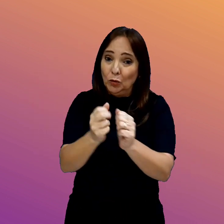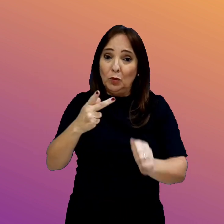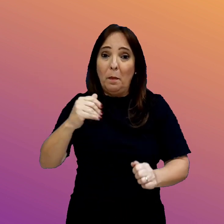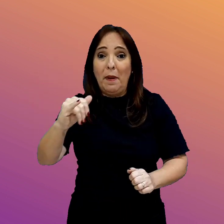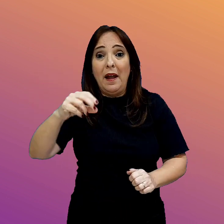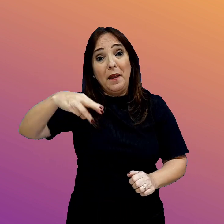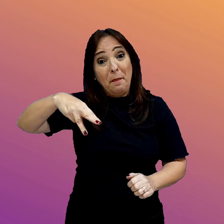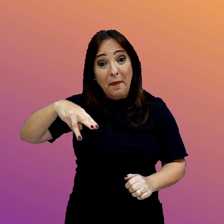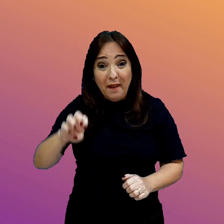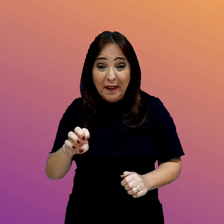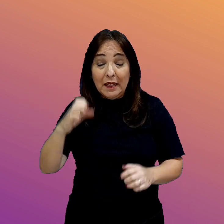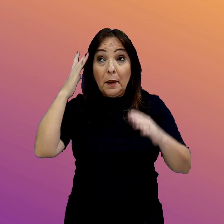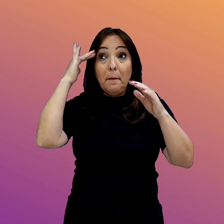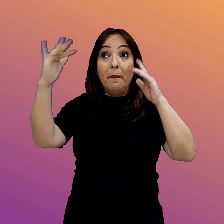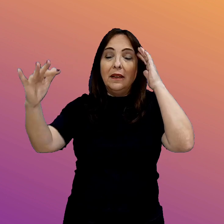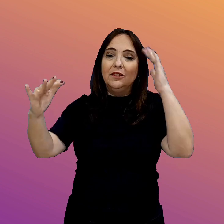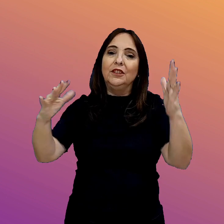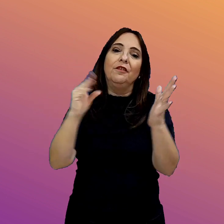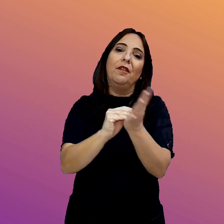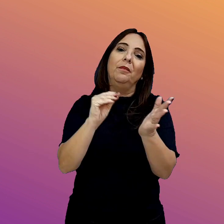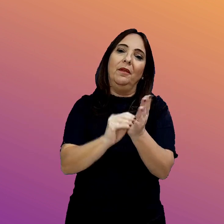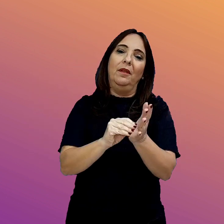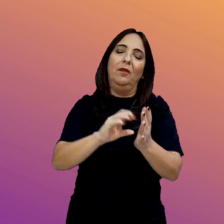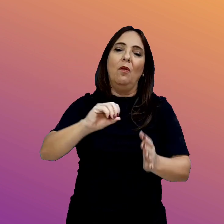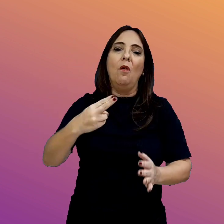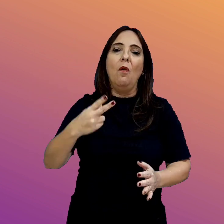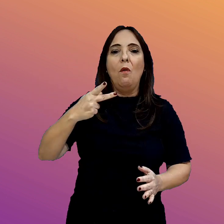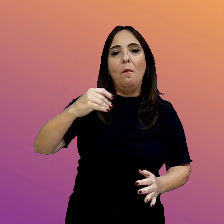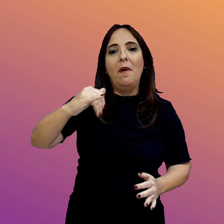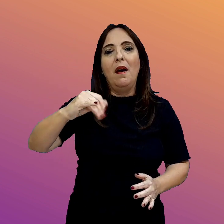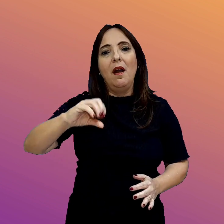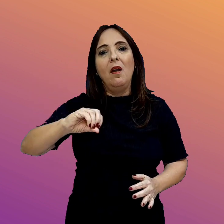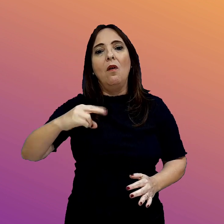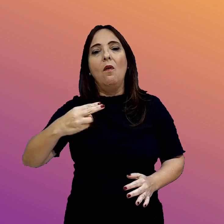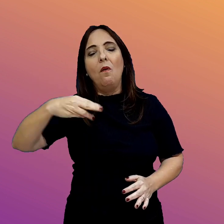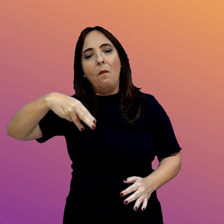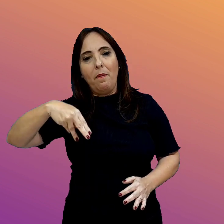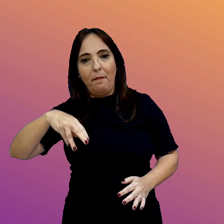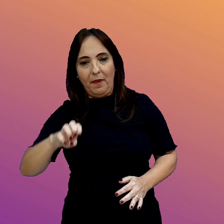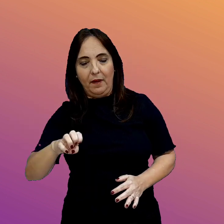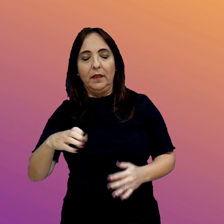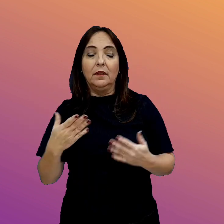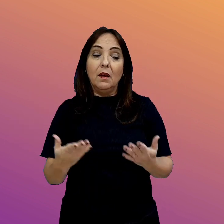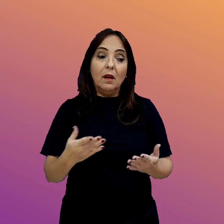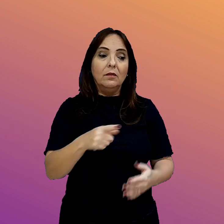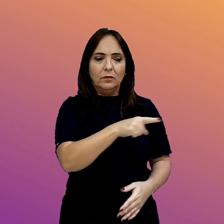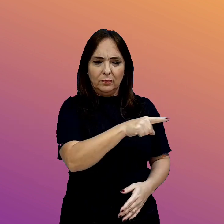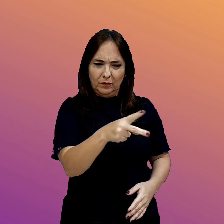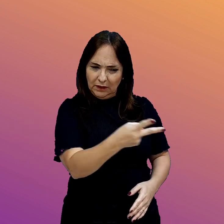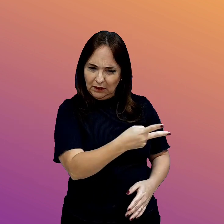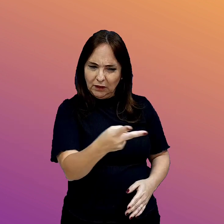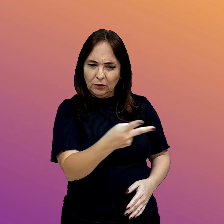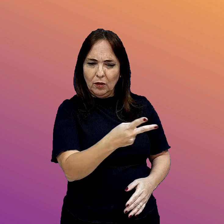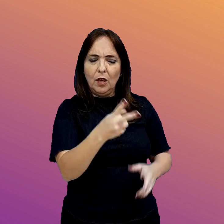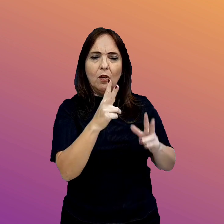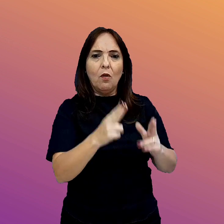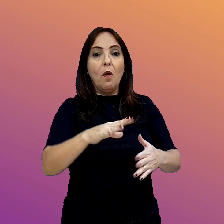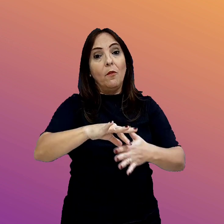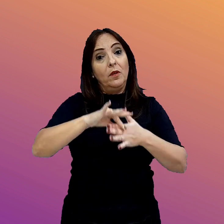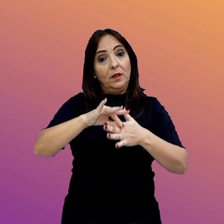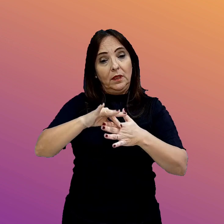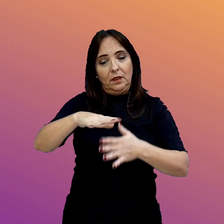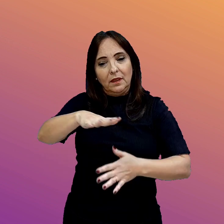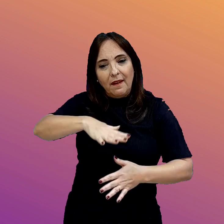maior. E aproveitando esse gancho, vocês, como líderes da área de família, vocês têm ajudado